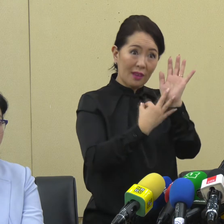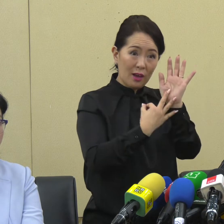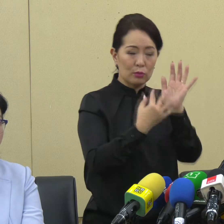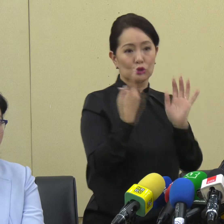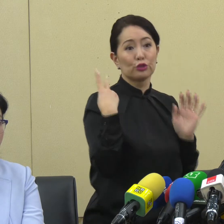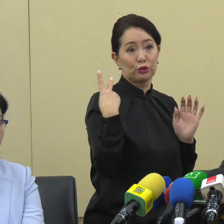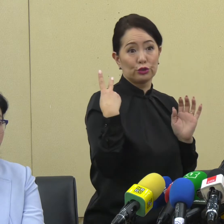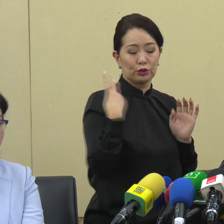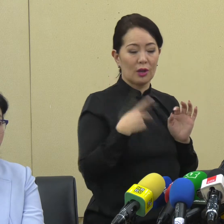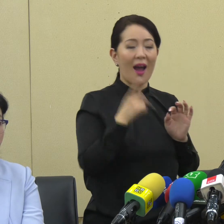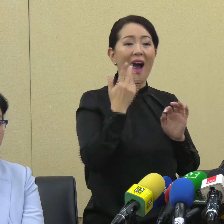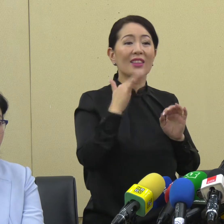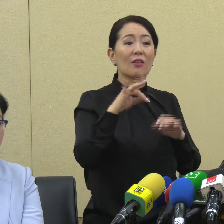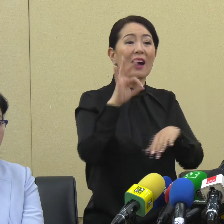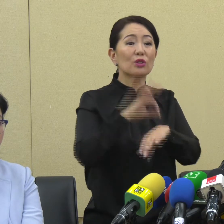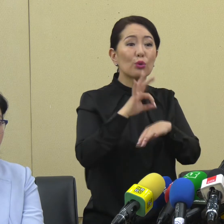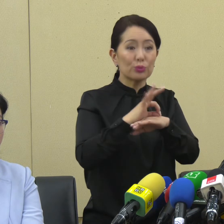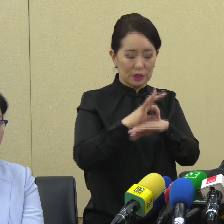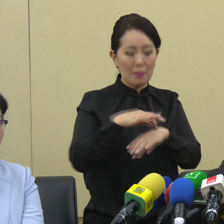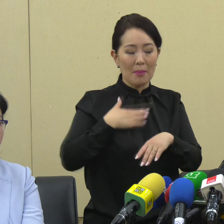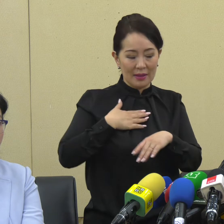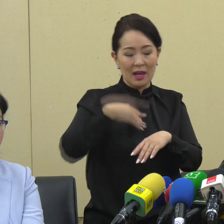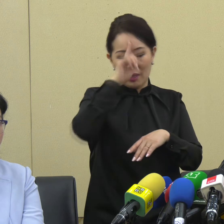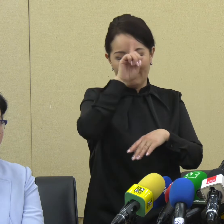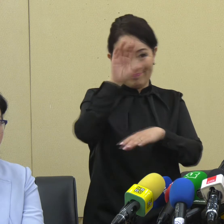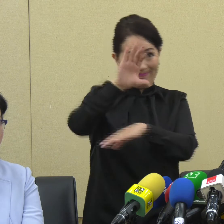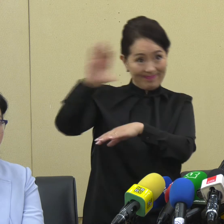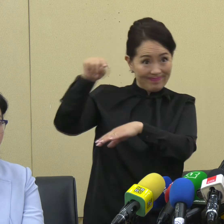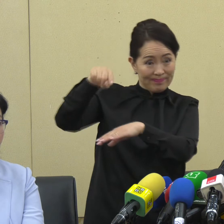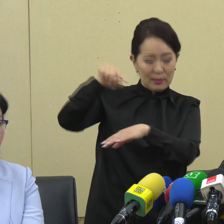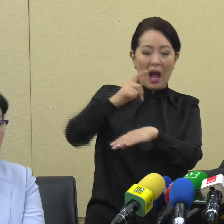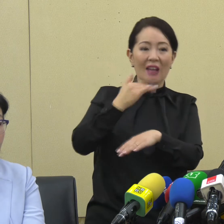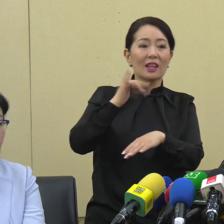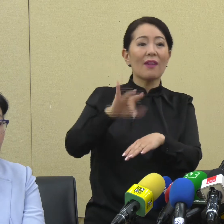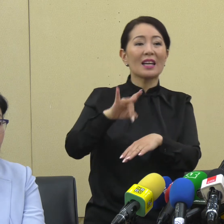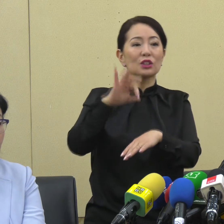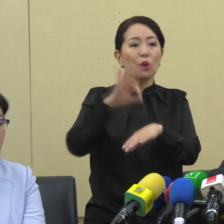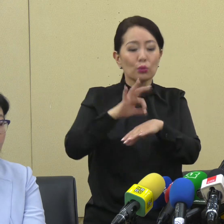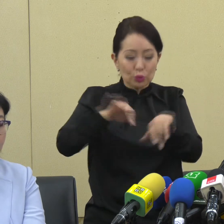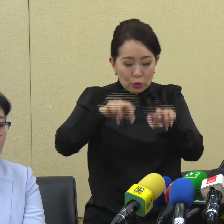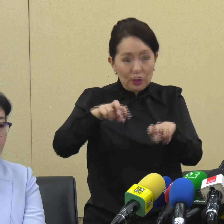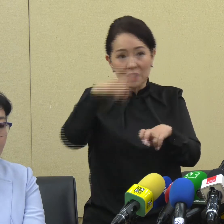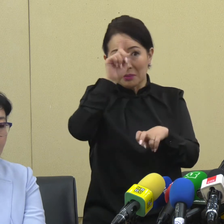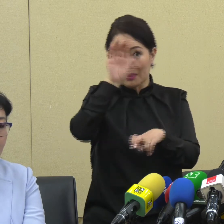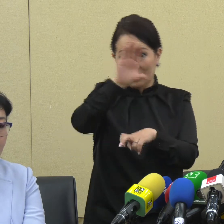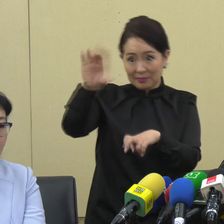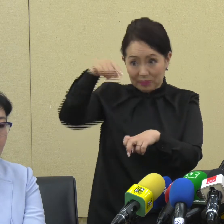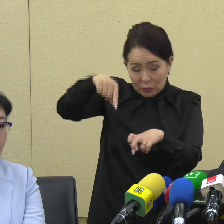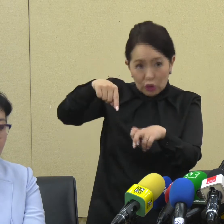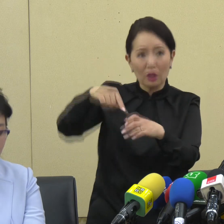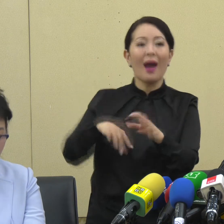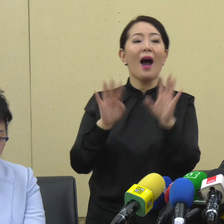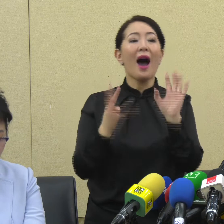28-нд халдвартын клиникт бол манай халдварт өвчин судлалын үндэсний төвийн клиникт бол эмнэлэгт